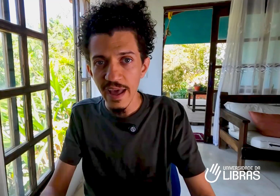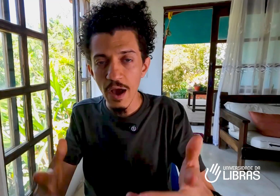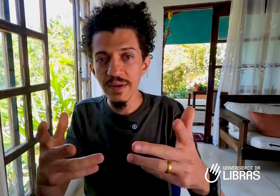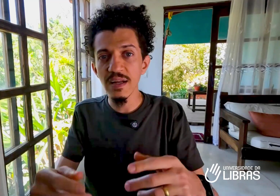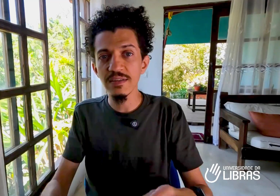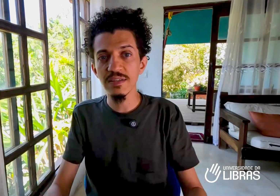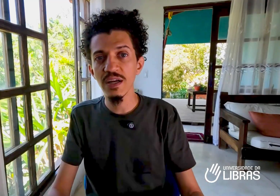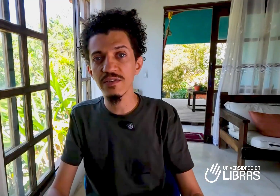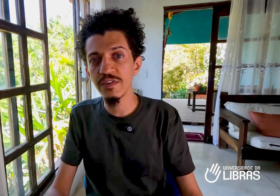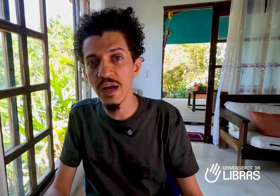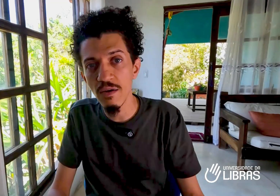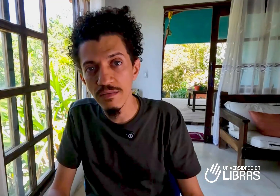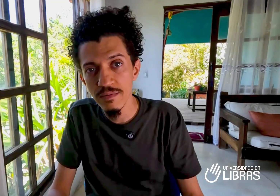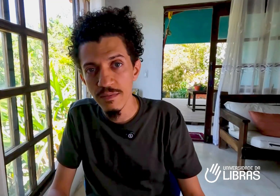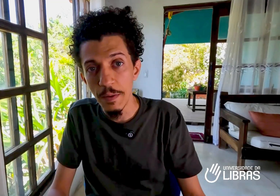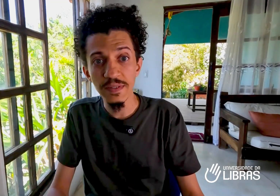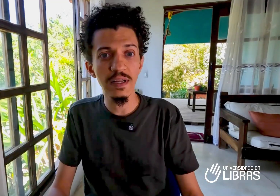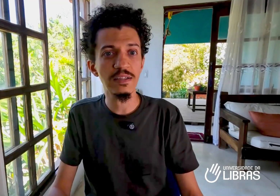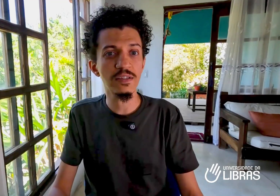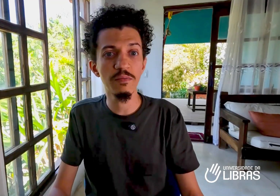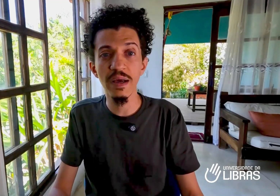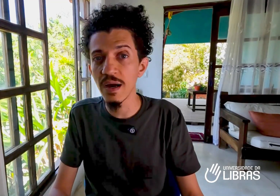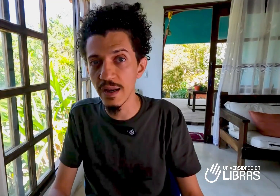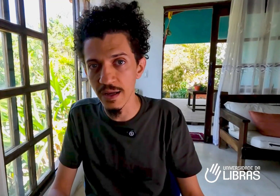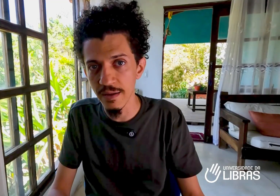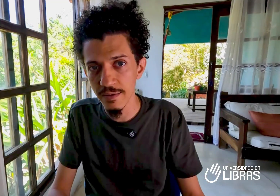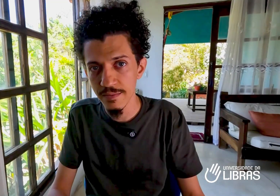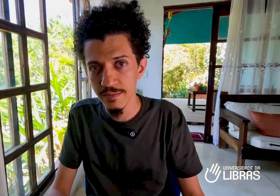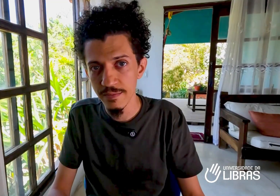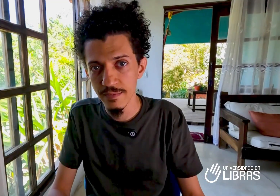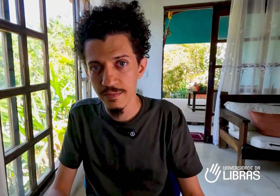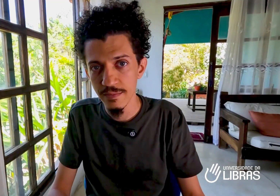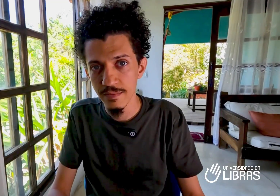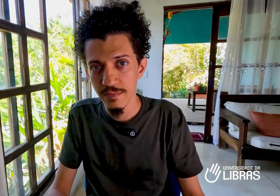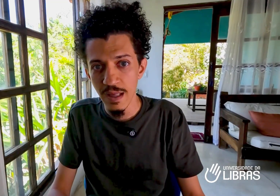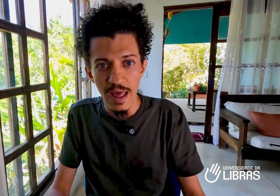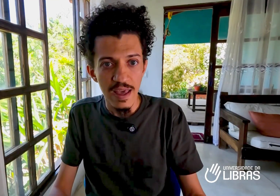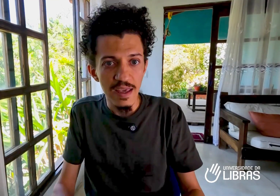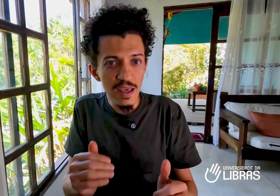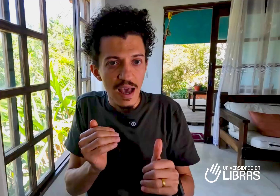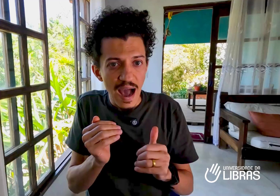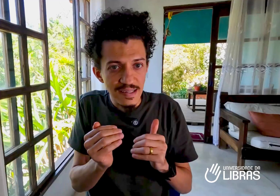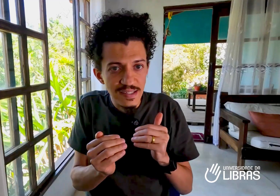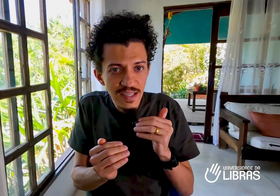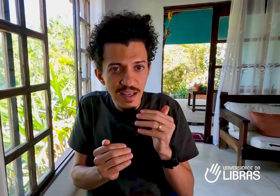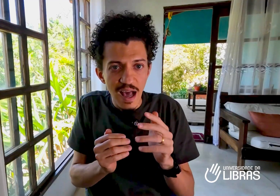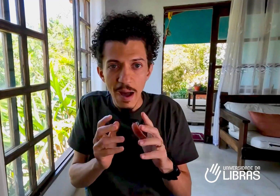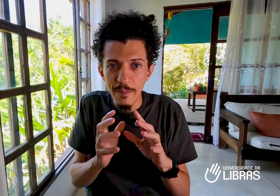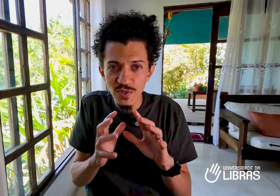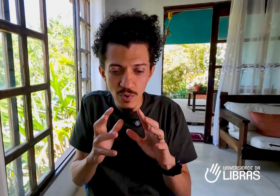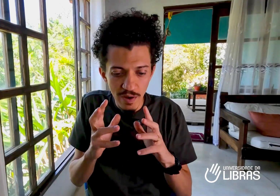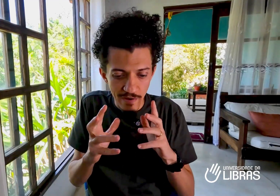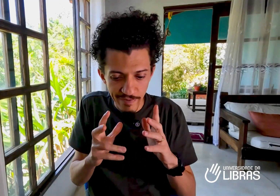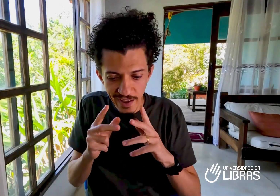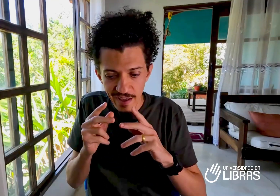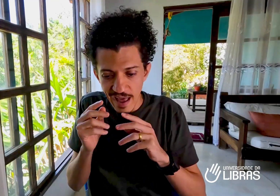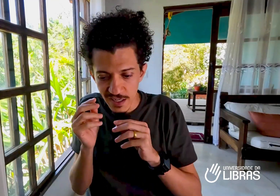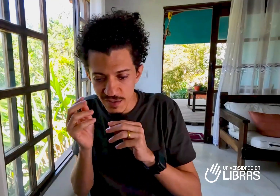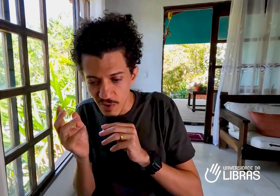uma sinalização artificial. Uma sinalização mecânica. E assim a pessoa ela te